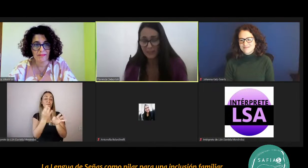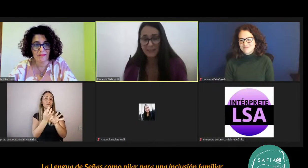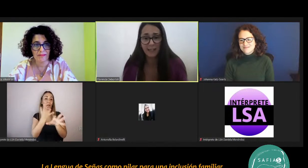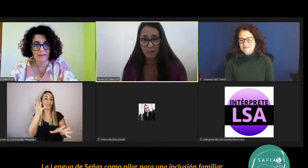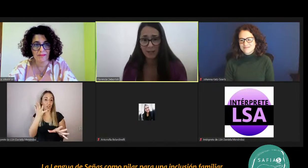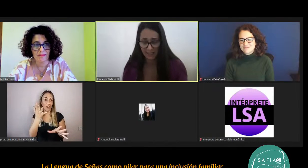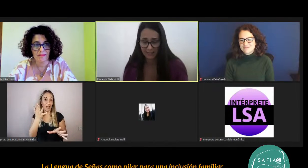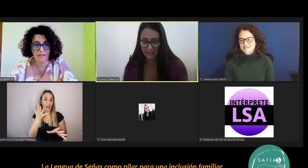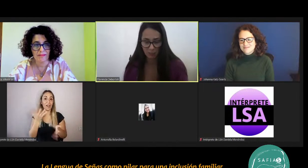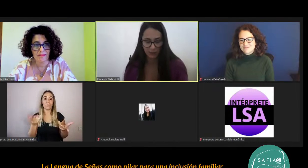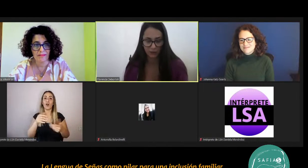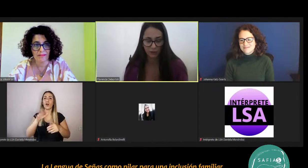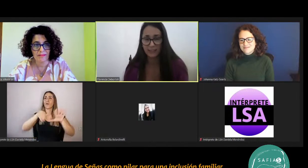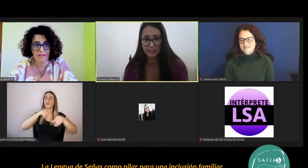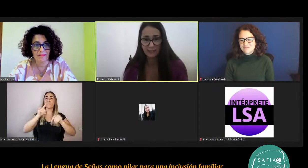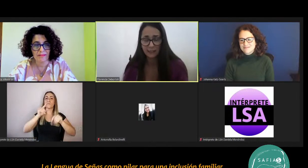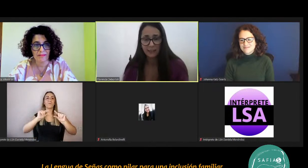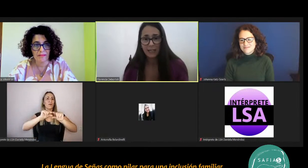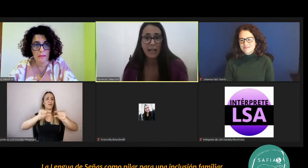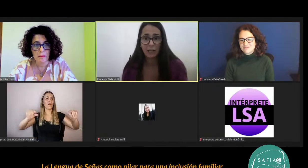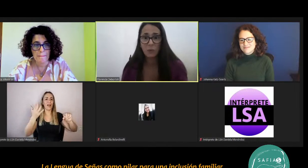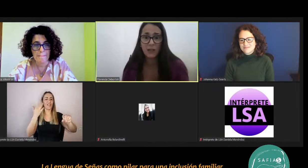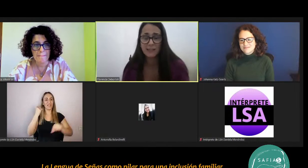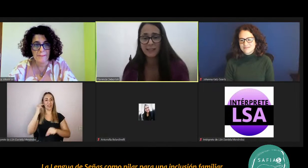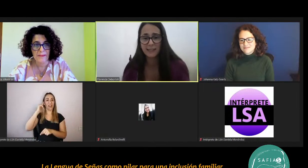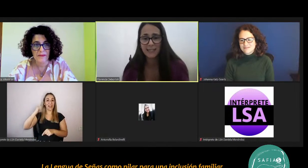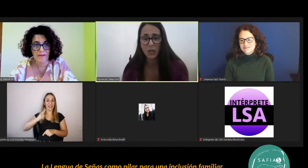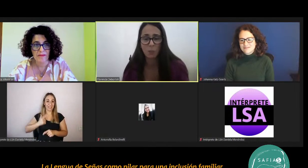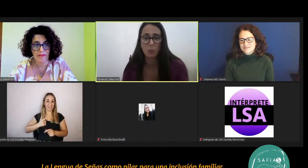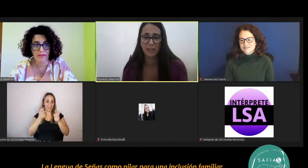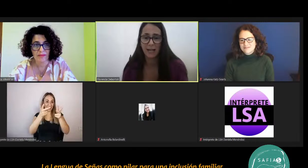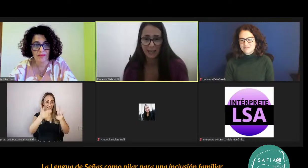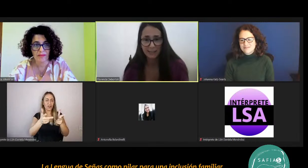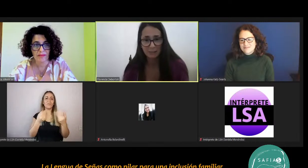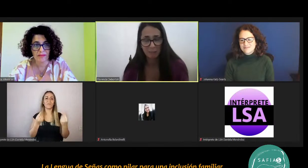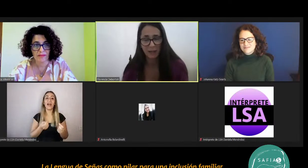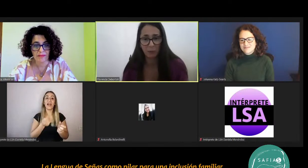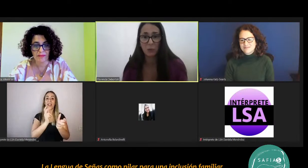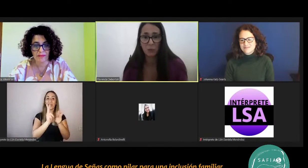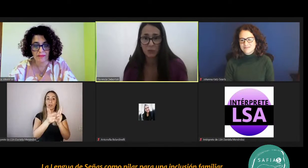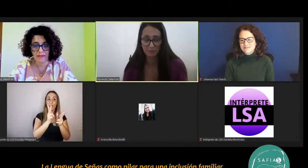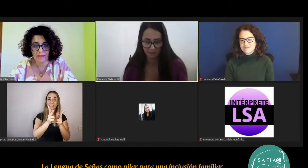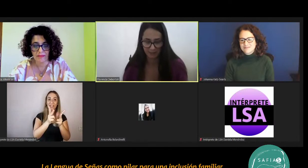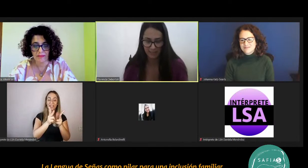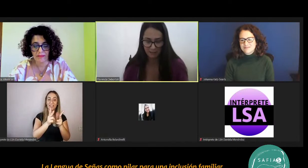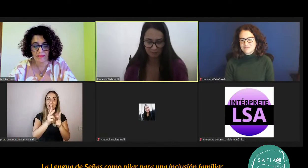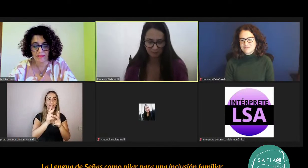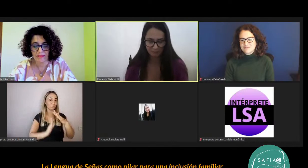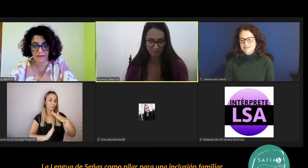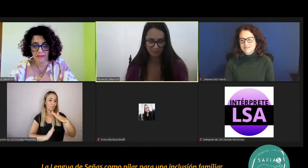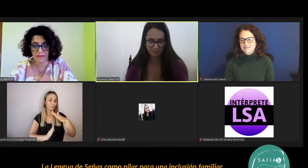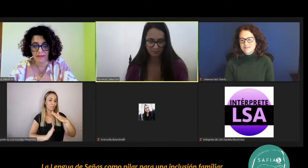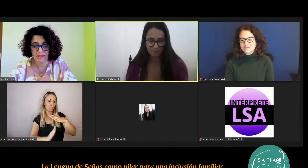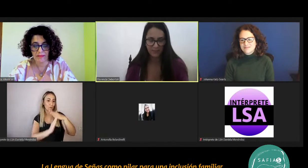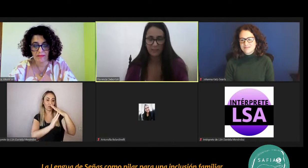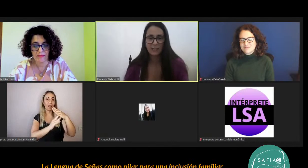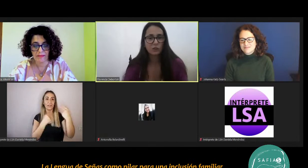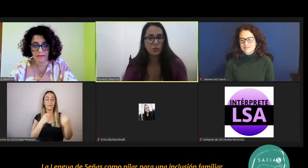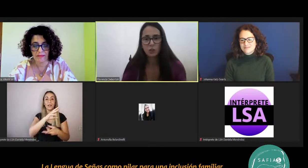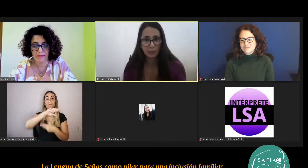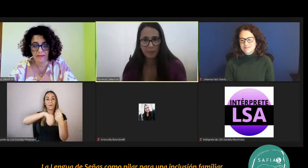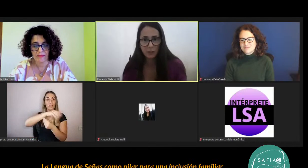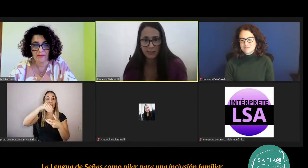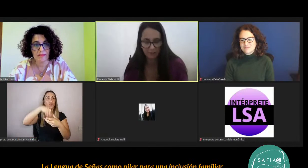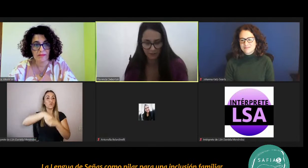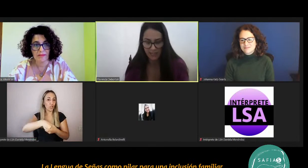convocando con este lema que les decía un poquito Leti, la lengua de señas como pilares para una inclusión familiar. Todos